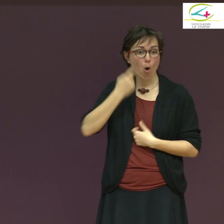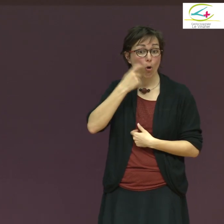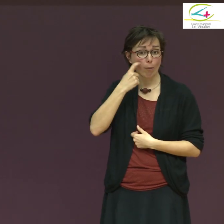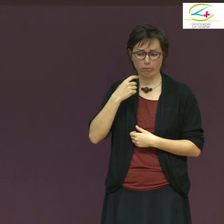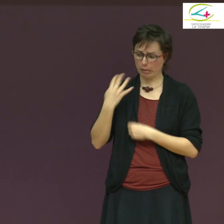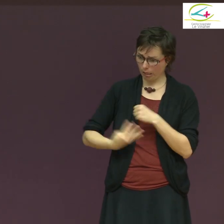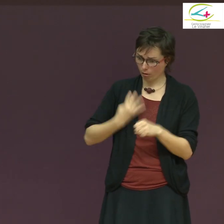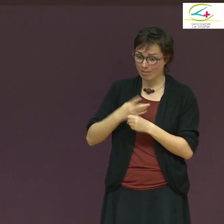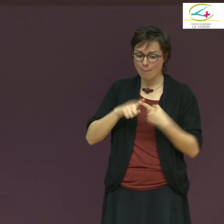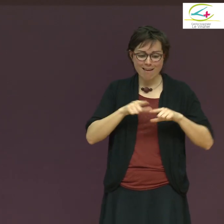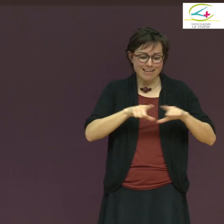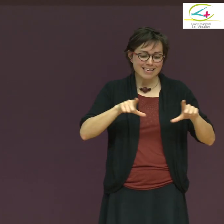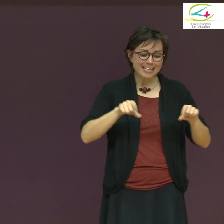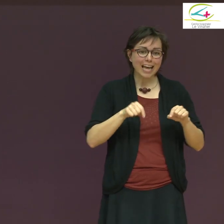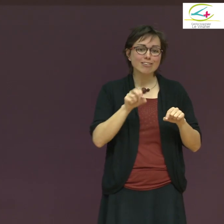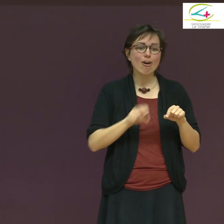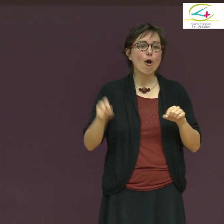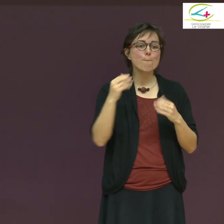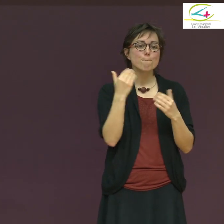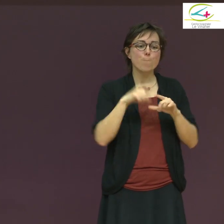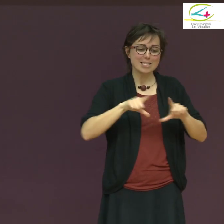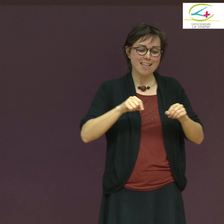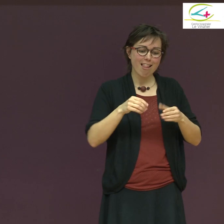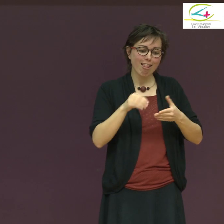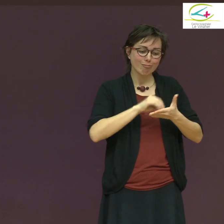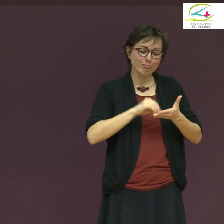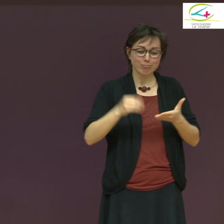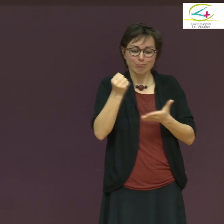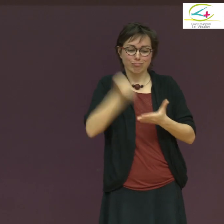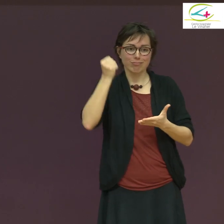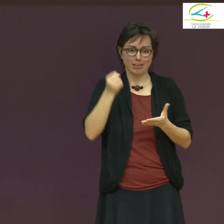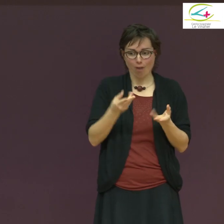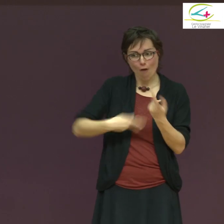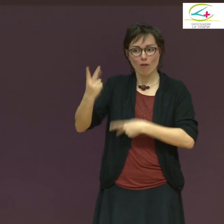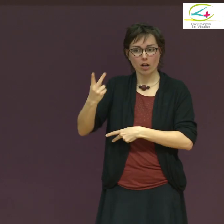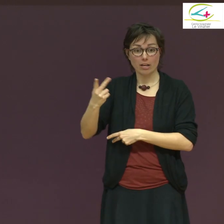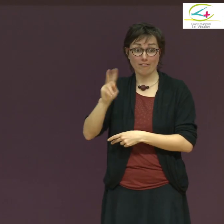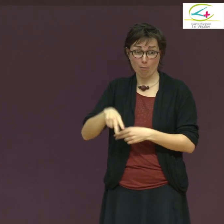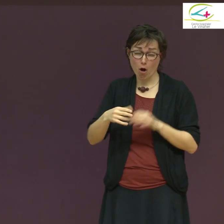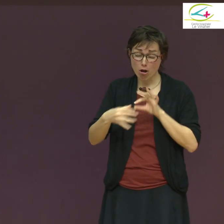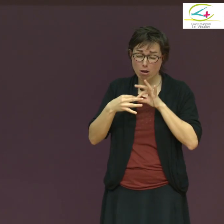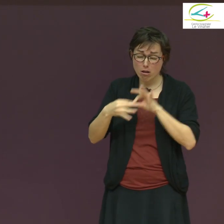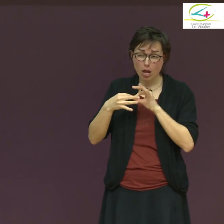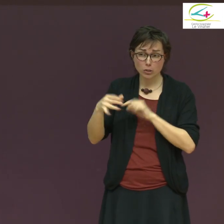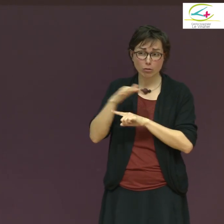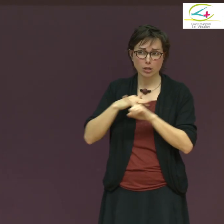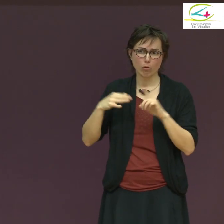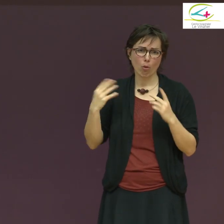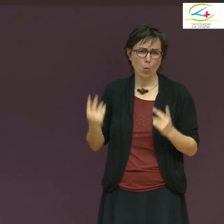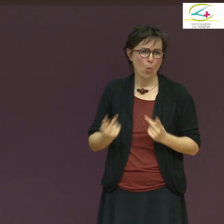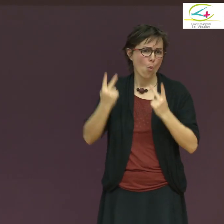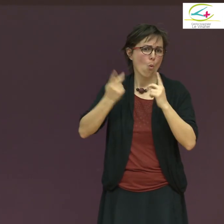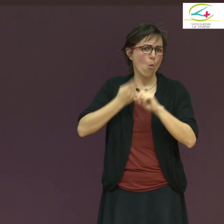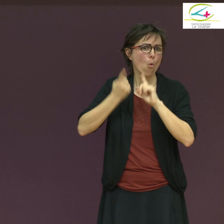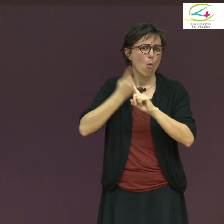dispositif existe, que la carte postale a pris une valeur émotionnelle, une valeur de lien social très très forte. On